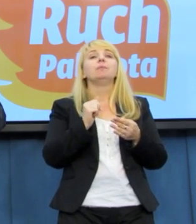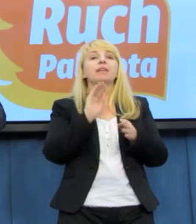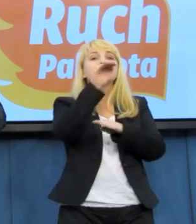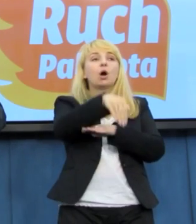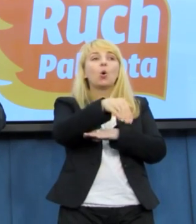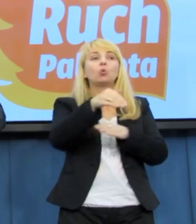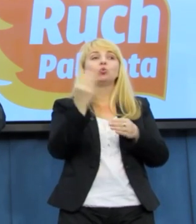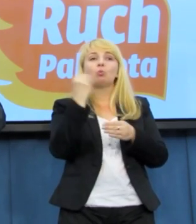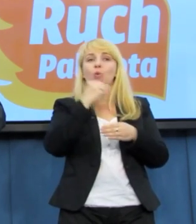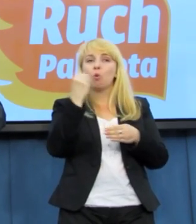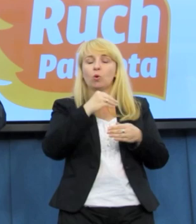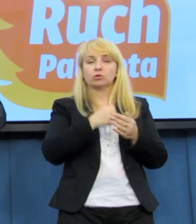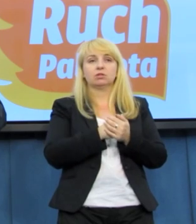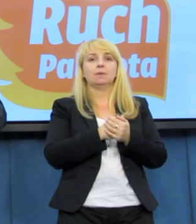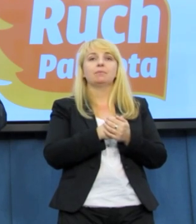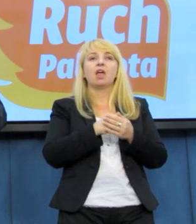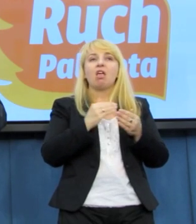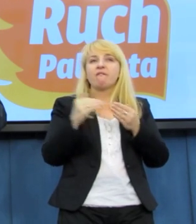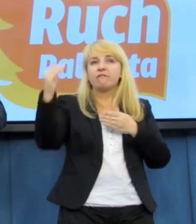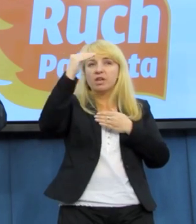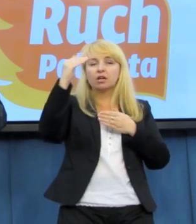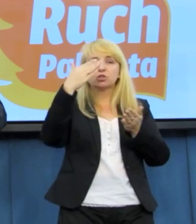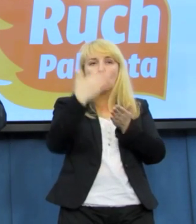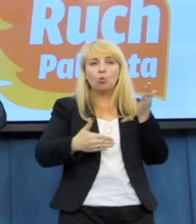niż 95%. No i